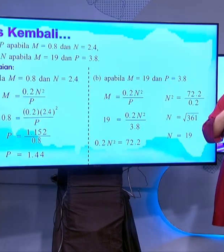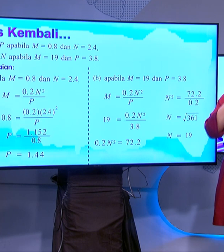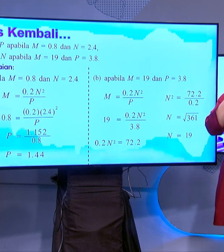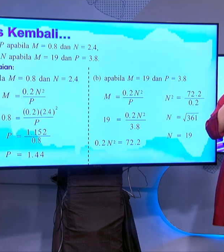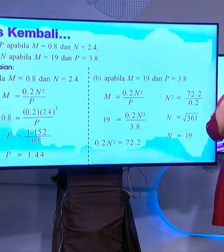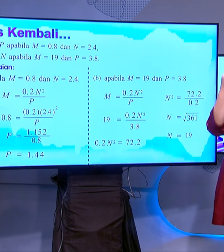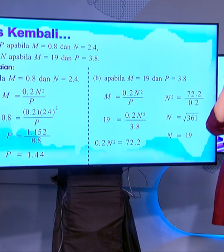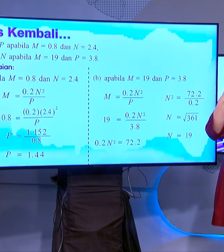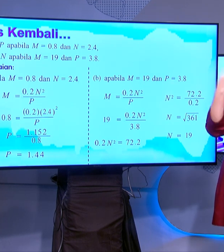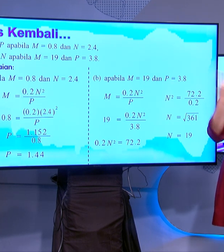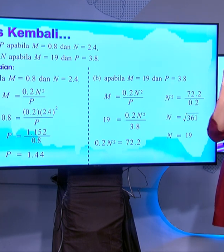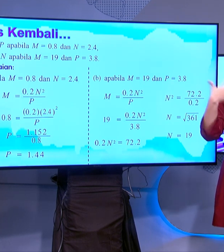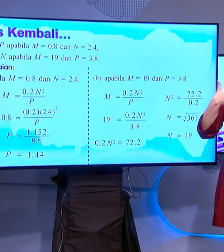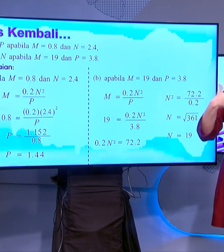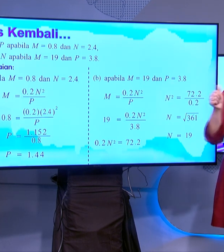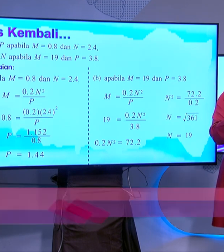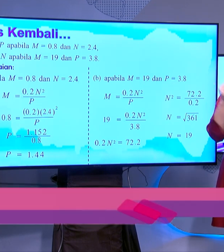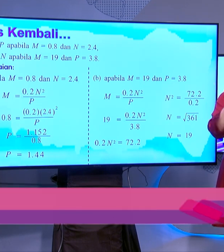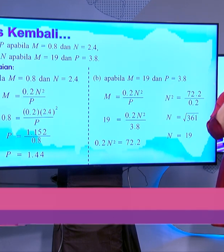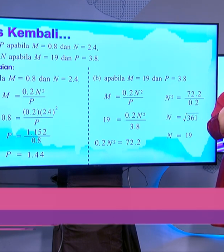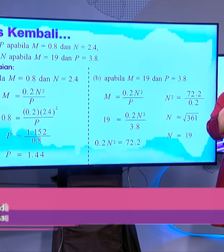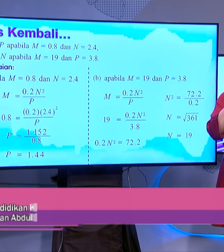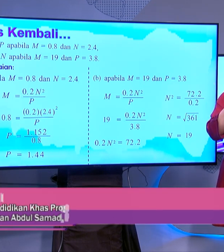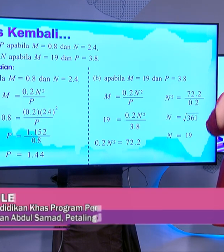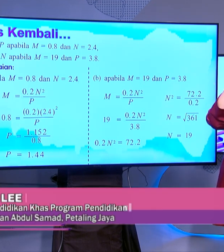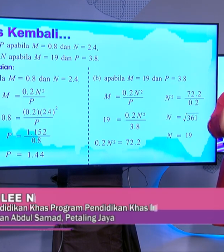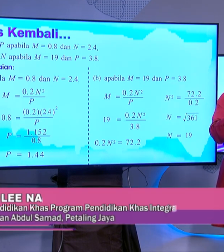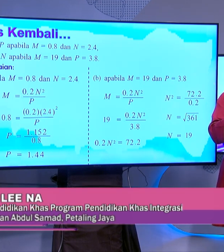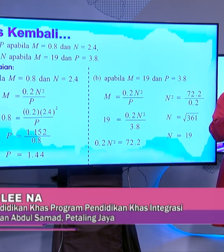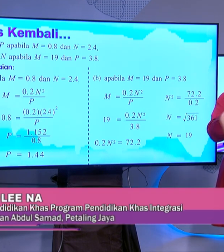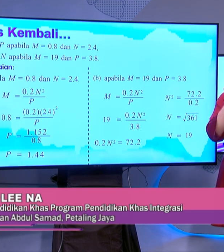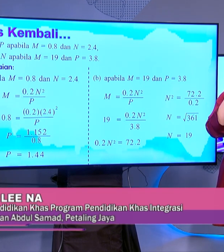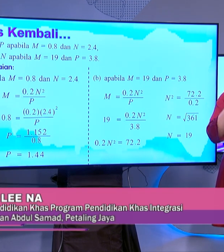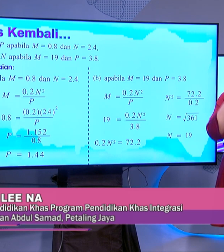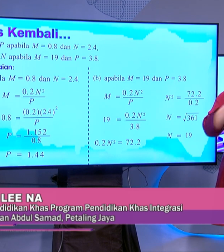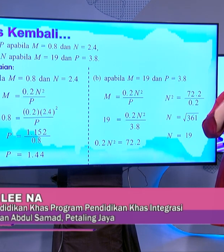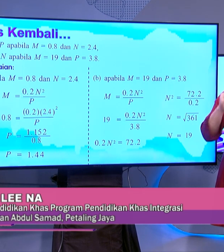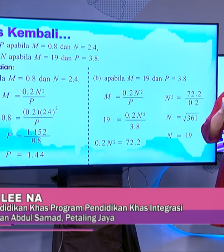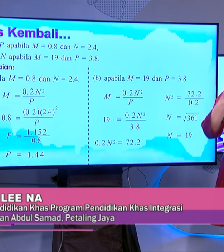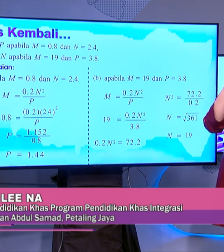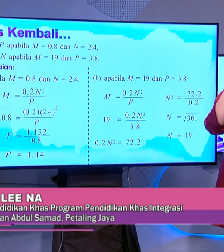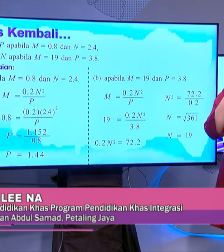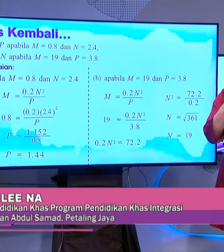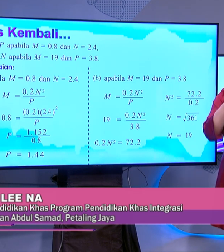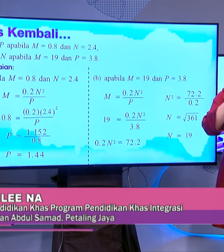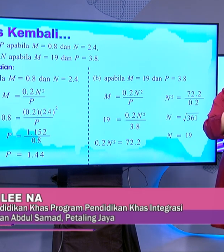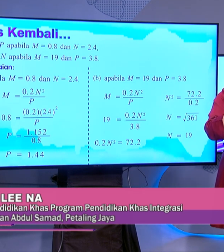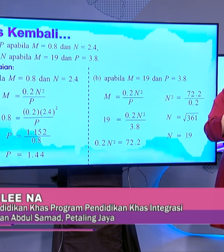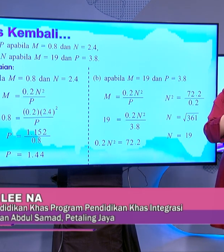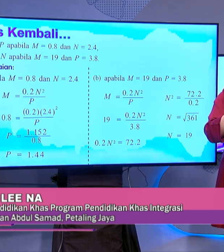pendidikan khas mereka selalu takut dengan perkataan sebenar-benarnya kalau murid-murid tengok dengan perlahan